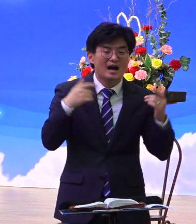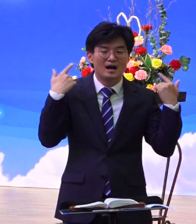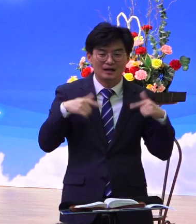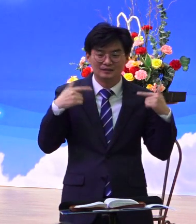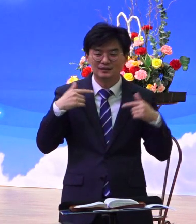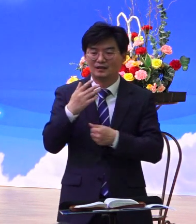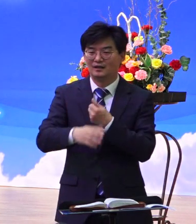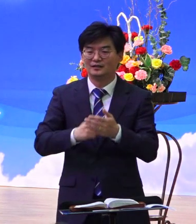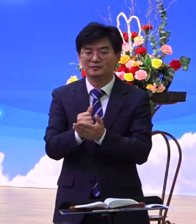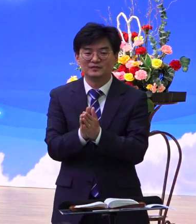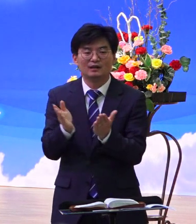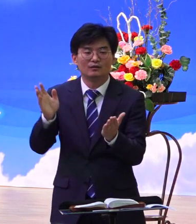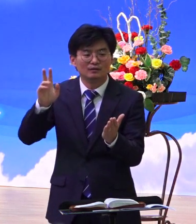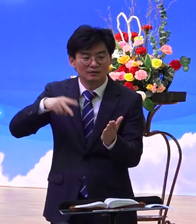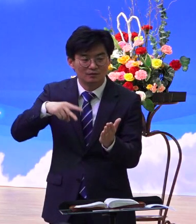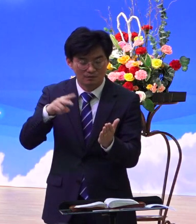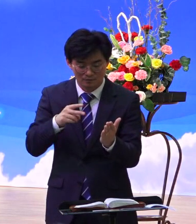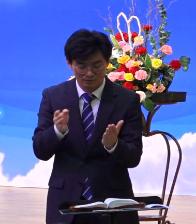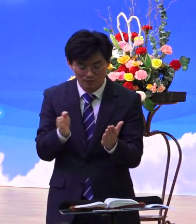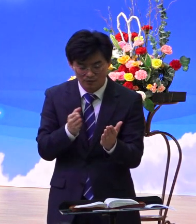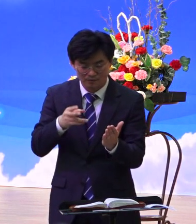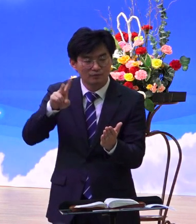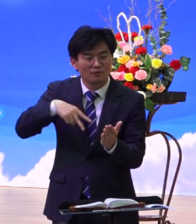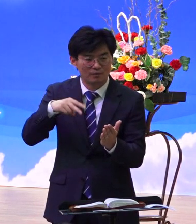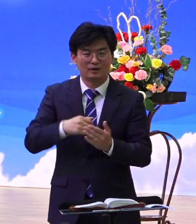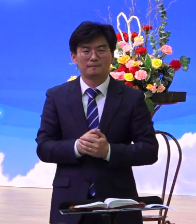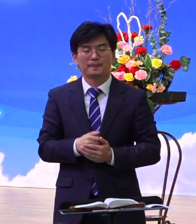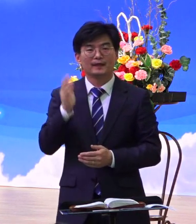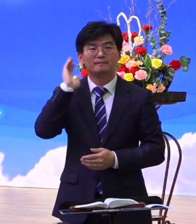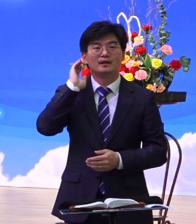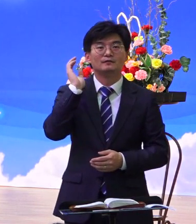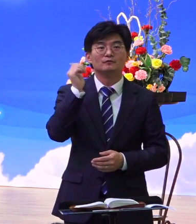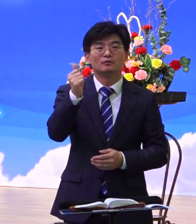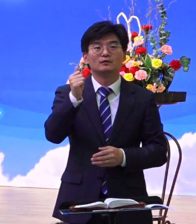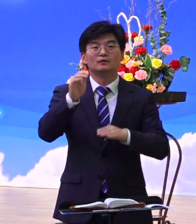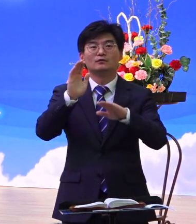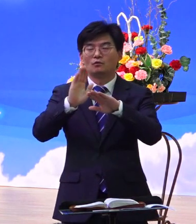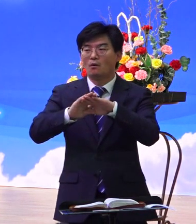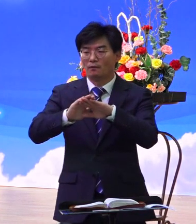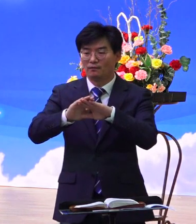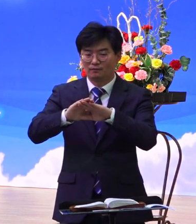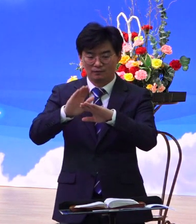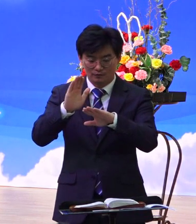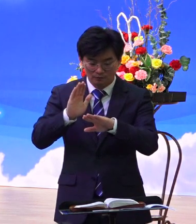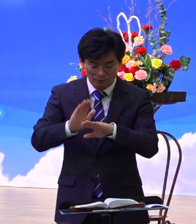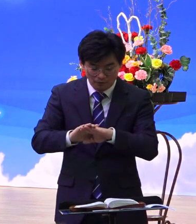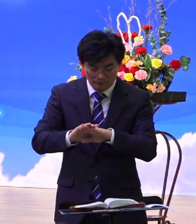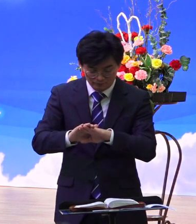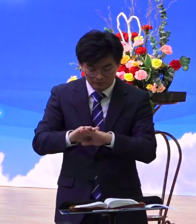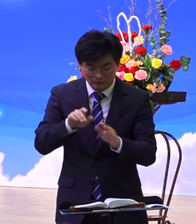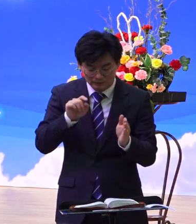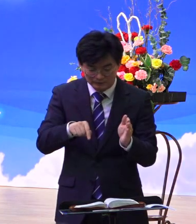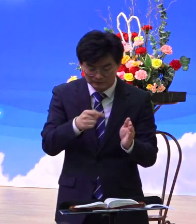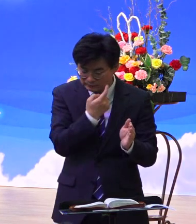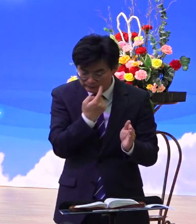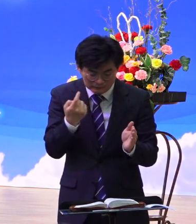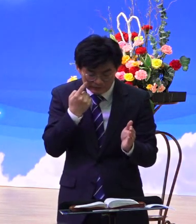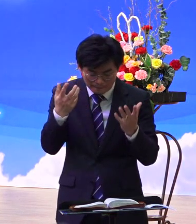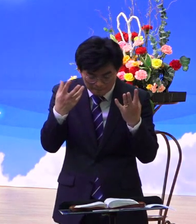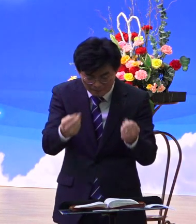손때가 묻습니다. 링컨의 성경이 그렇게 손때 묻은 곳이 참 많은데 유독 손때가 많이 묻고 손자국까지